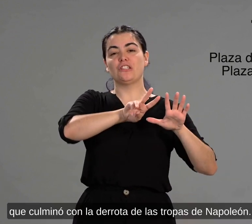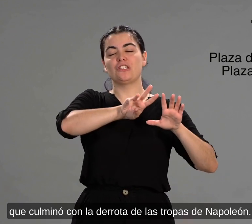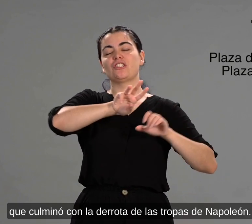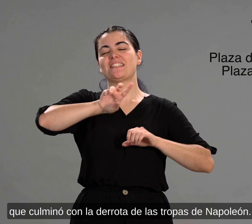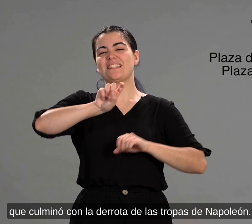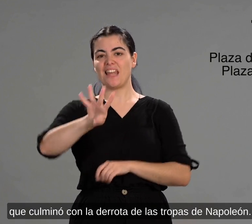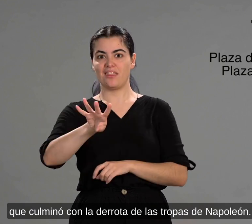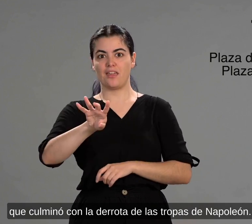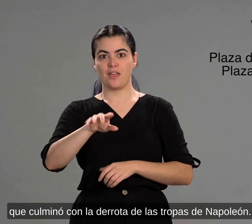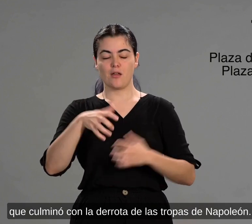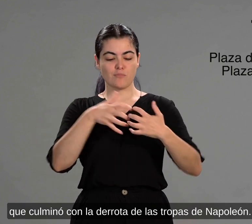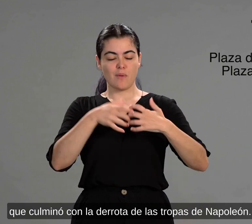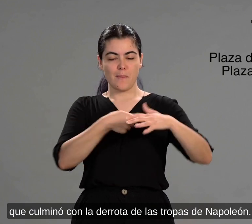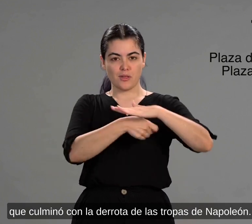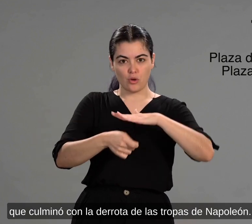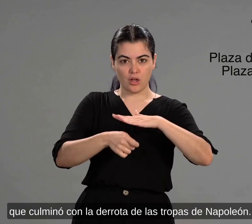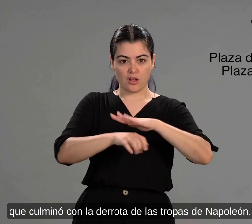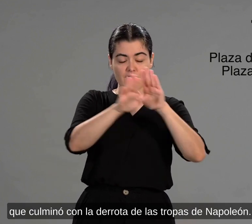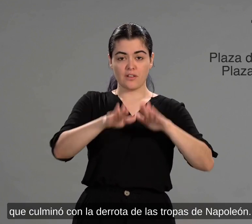que culminó con la derrota de las tropas de Napoleón.